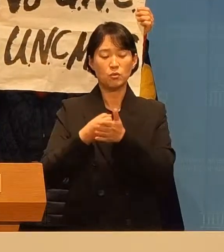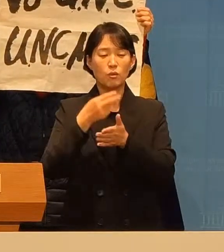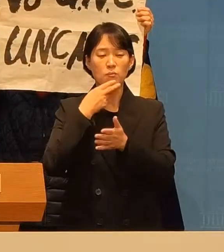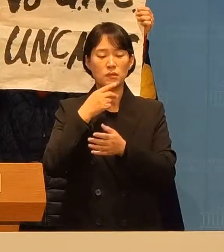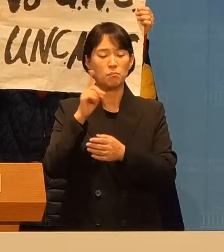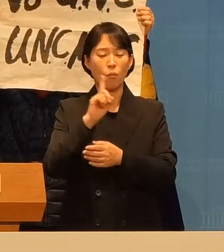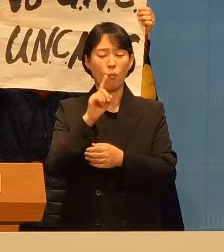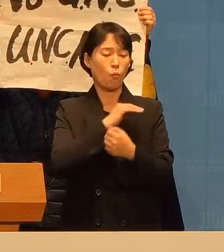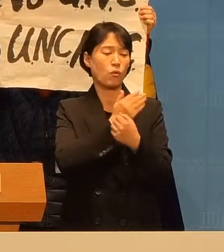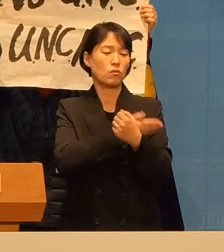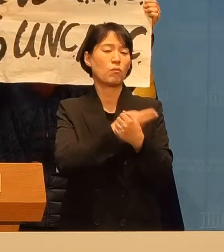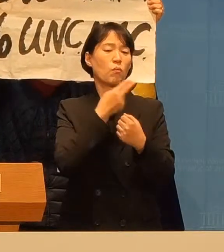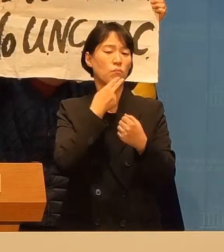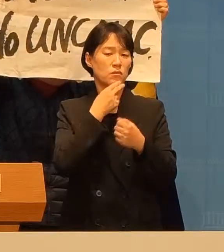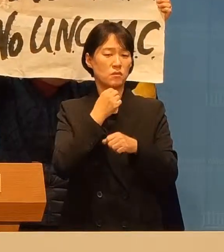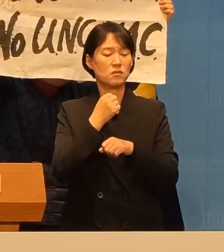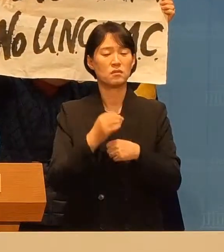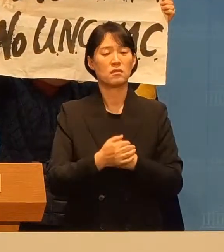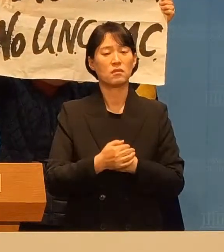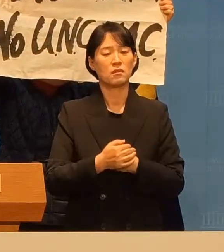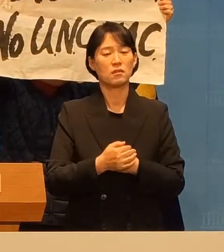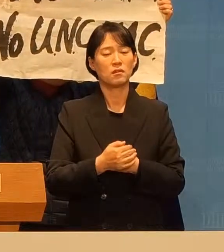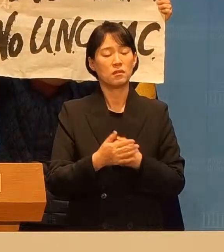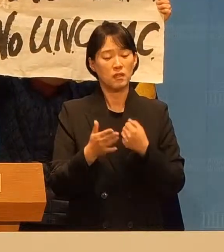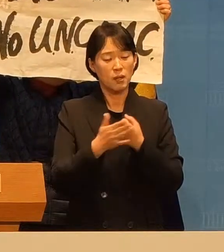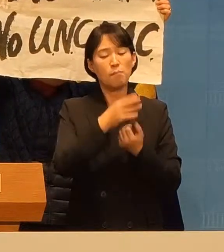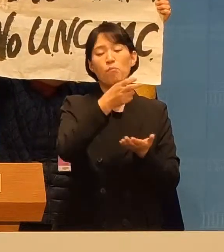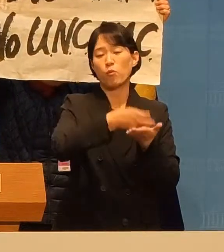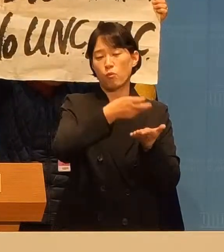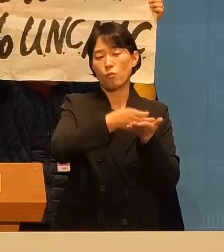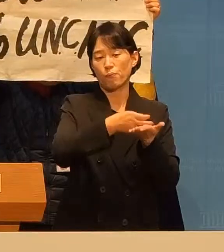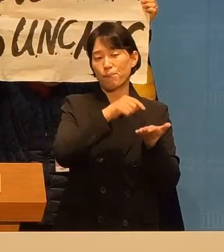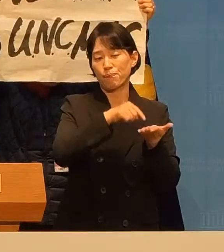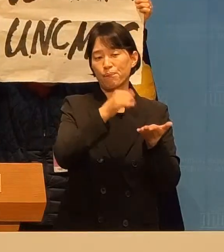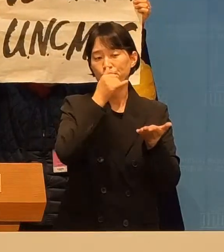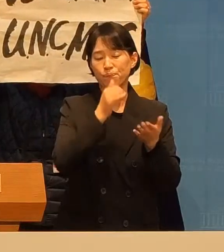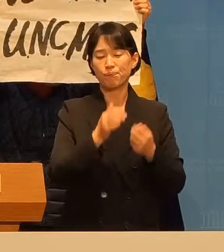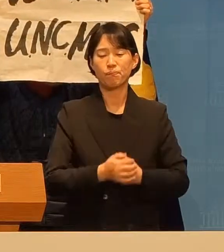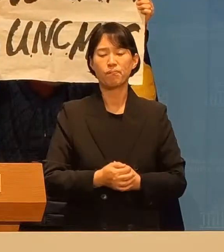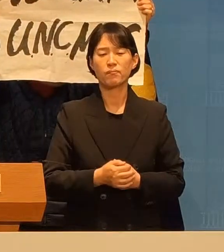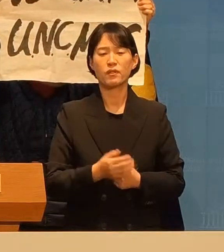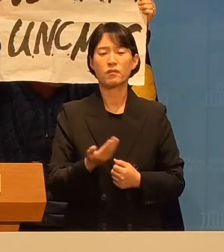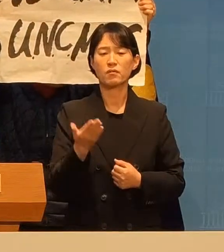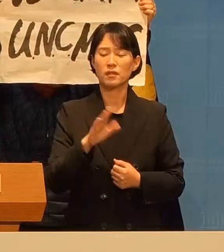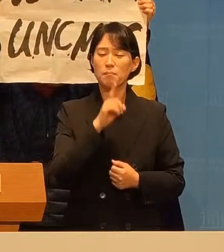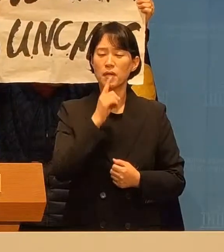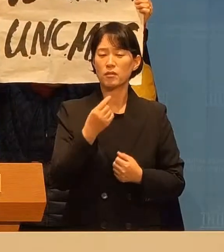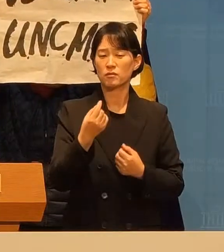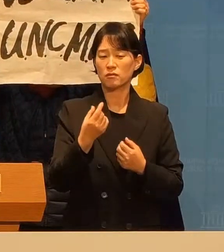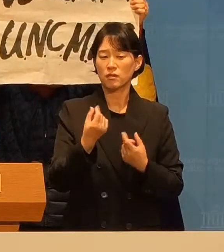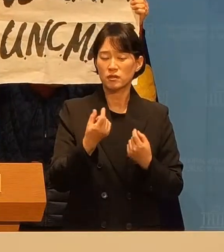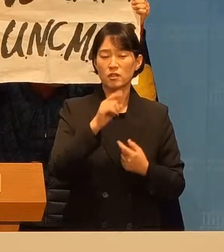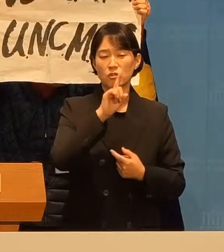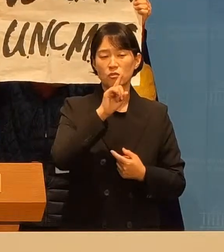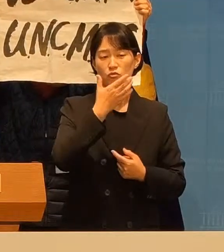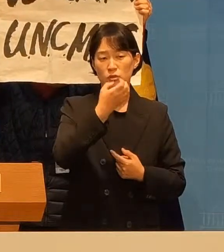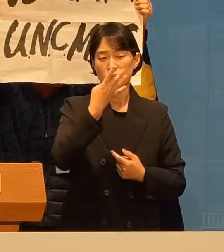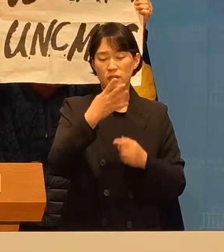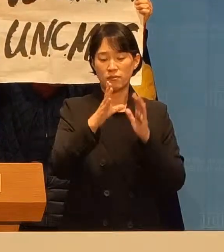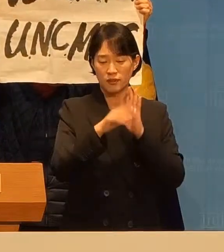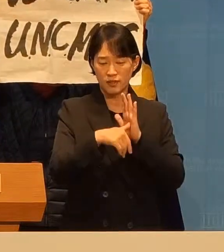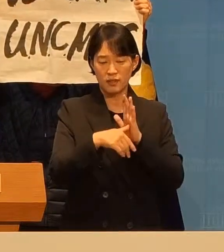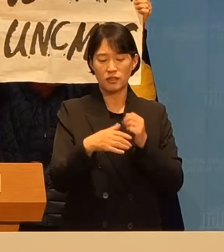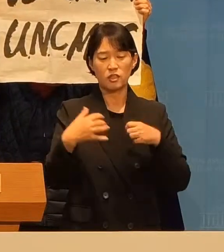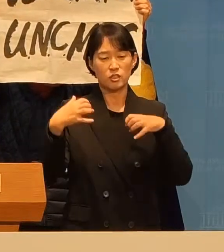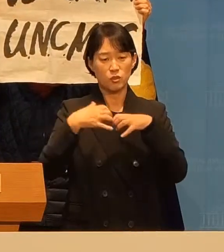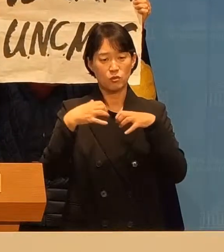권한도 수행할 수 없는 것이 정전협정상의 설계된 의도입니다. 그런데 아까 말씀하신 것처럼 94년도에